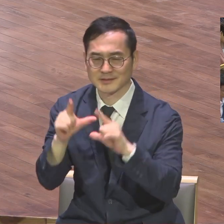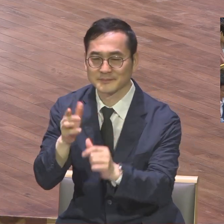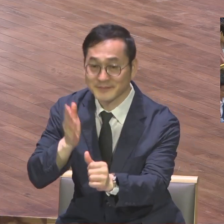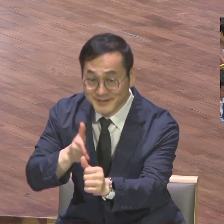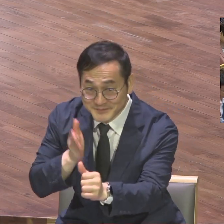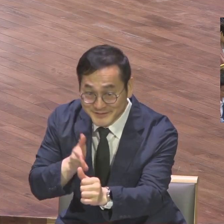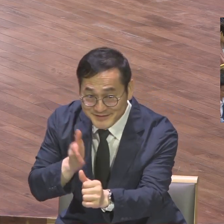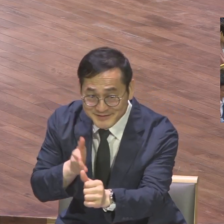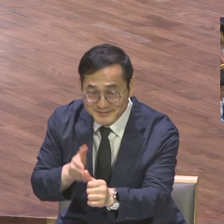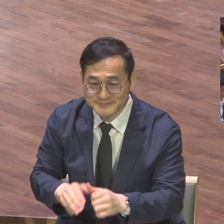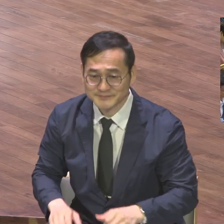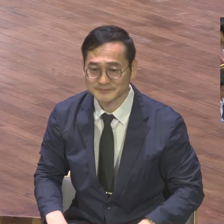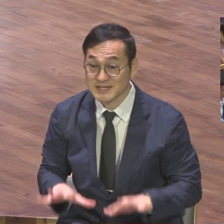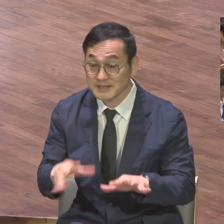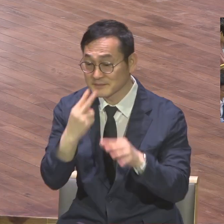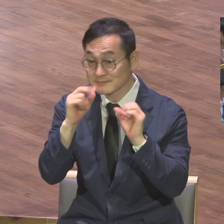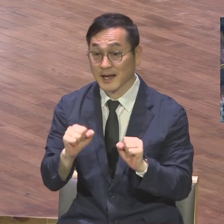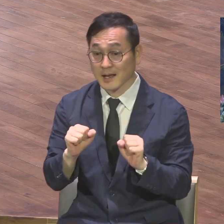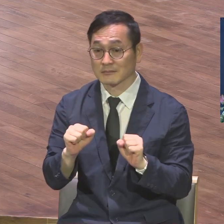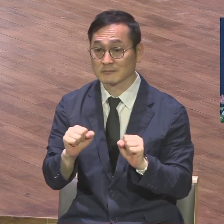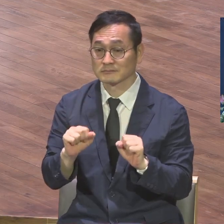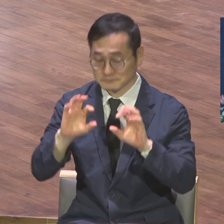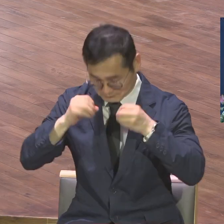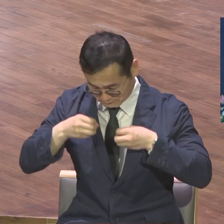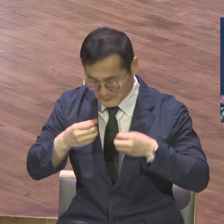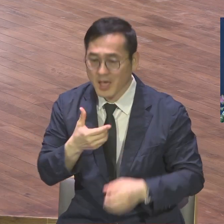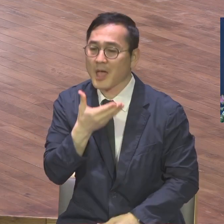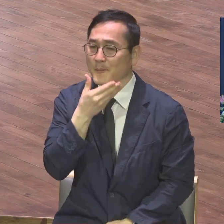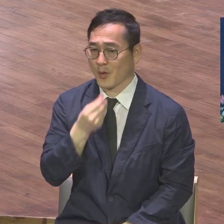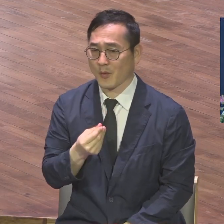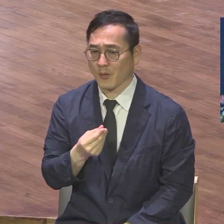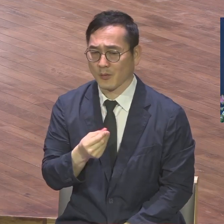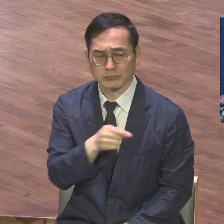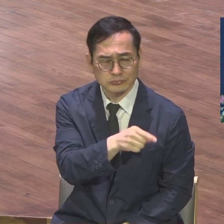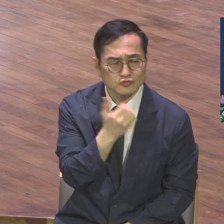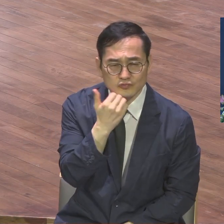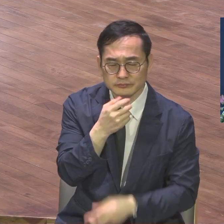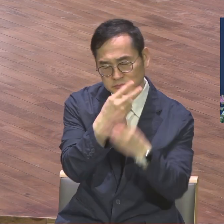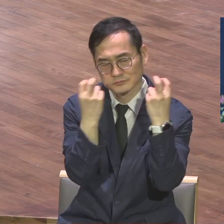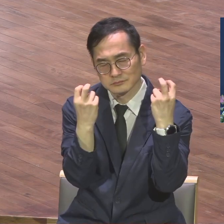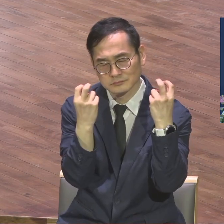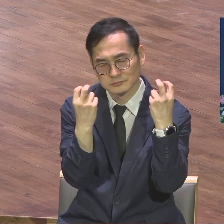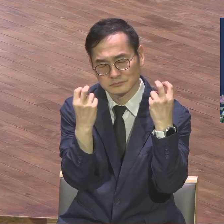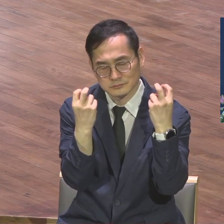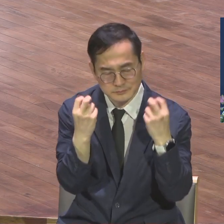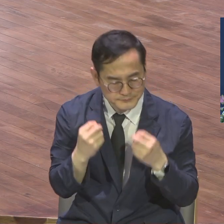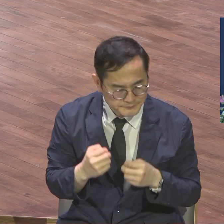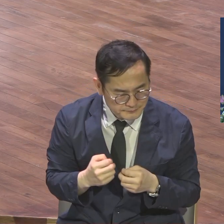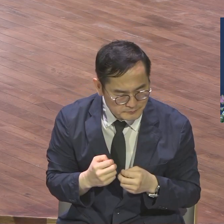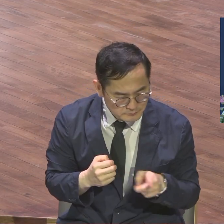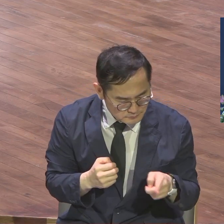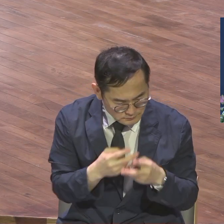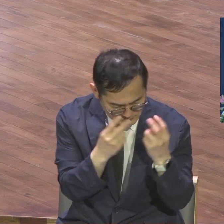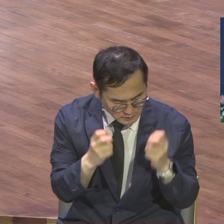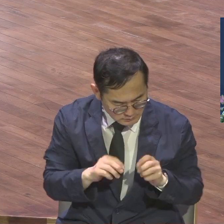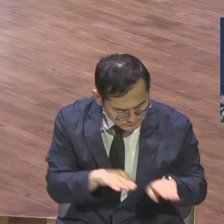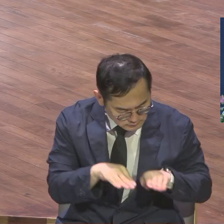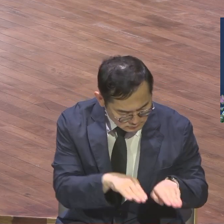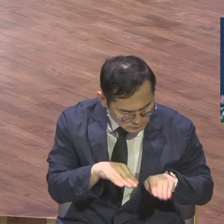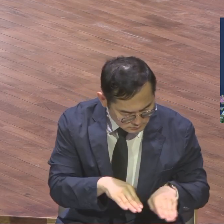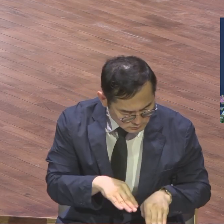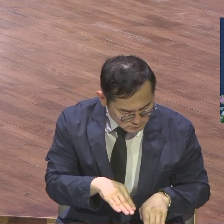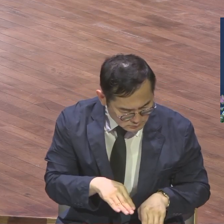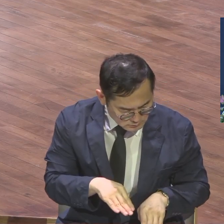오늘 살아있는 게 행복이잖아요. 어떤 사람은 자다가 죽는데, 자다가 끝나는데 아침 눈 뜬